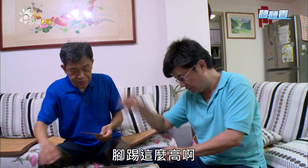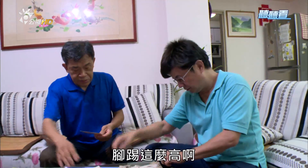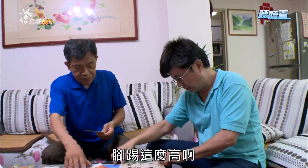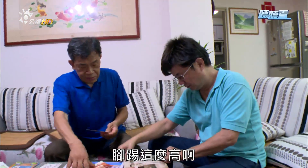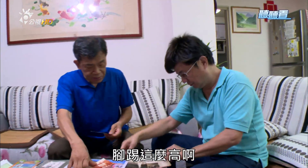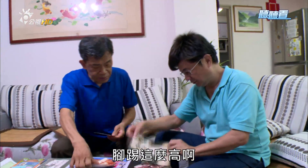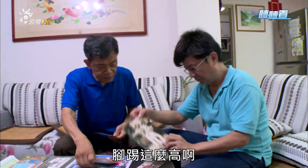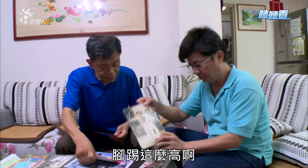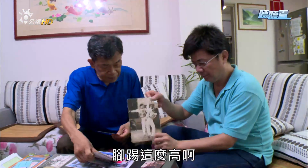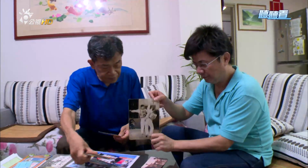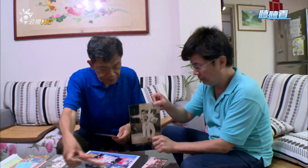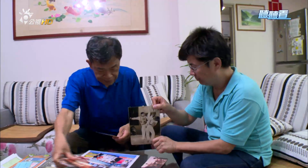脚踢这么高啊。